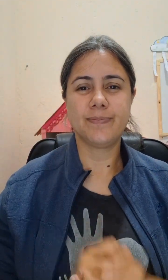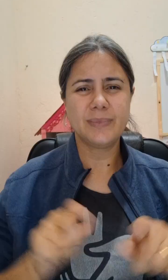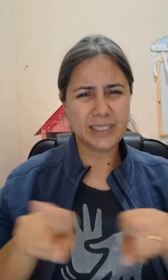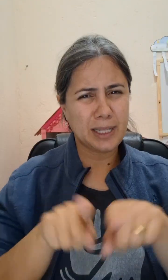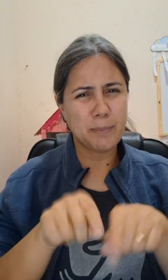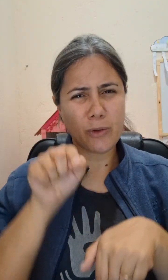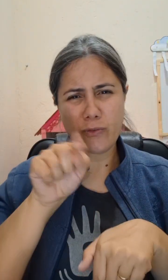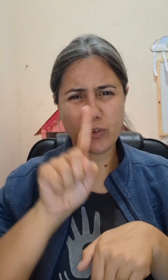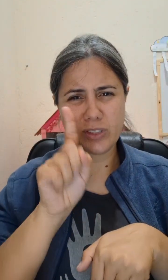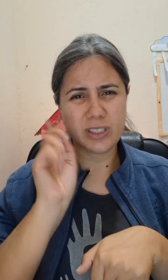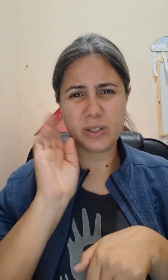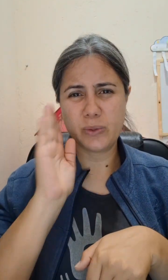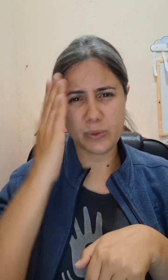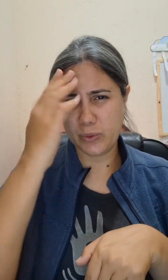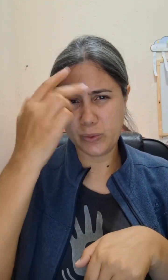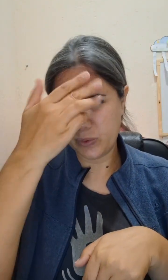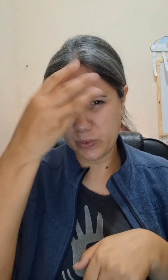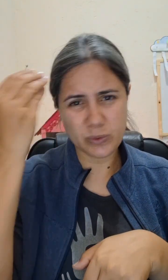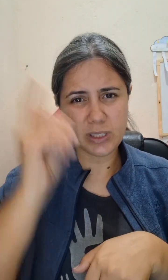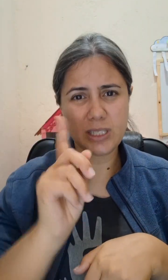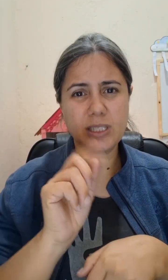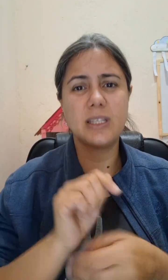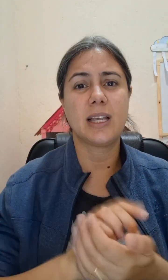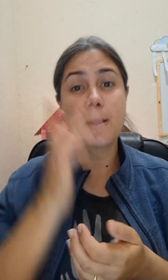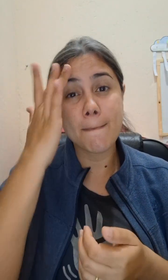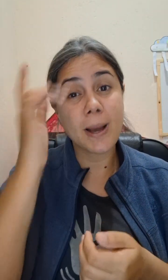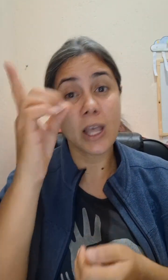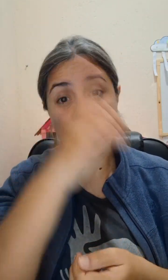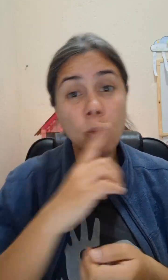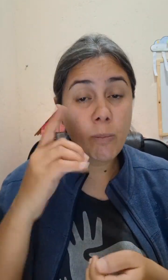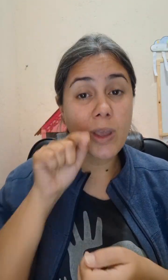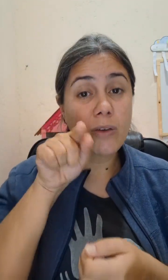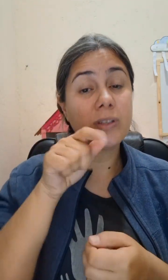que amanhã é domingo, você precisa ir para a igreja,